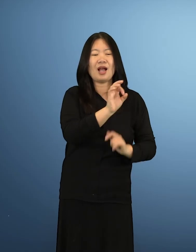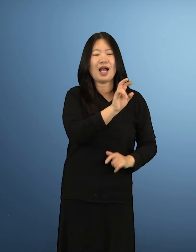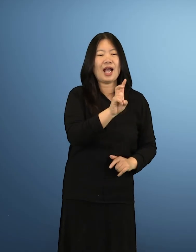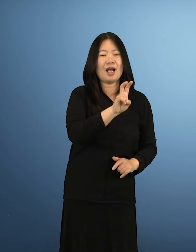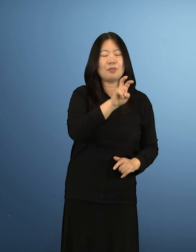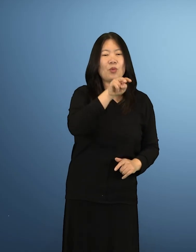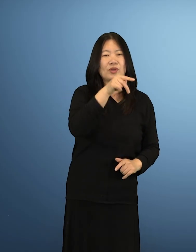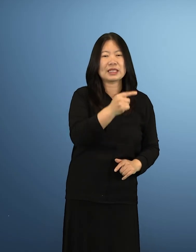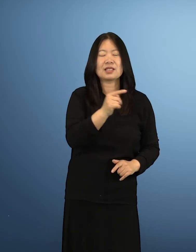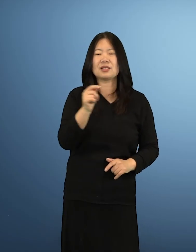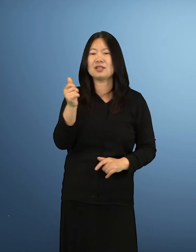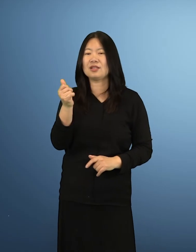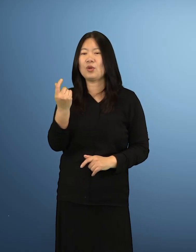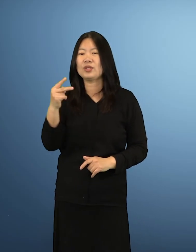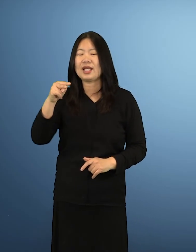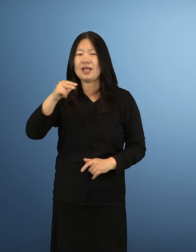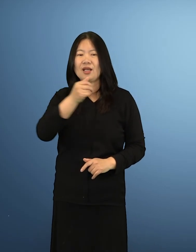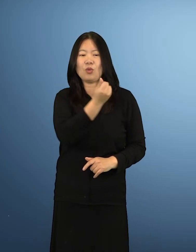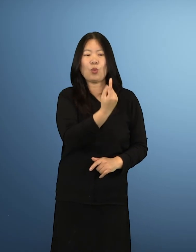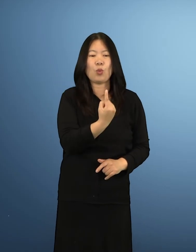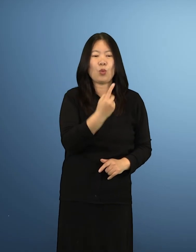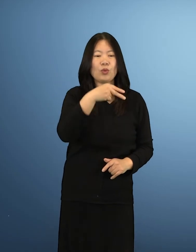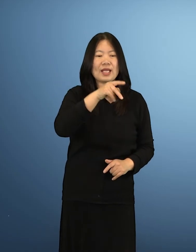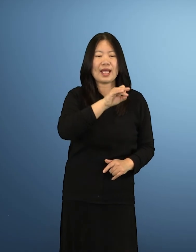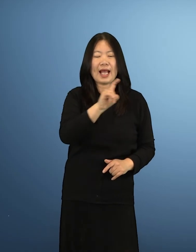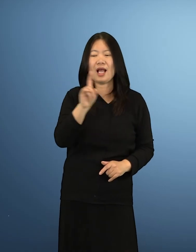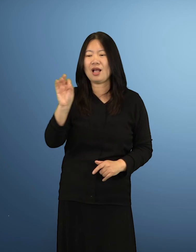아모스 사이에 얹어져 있는 겁니다.